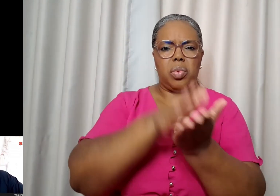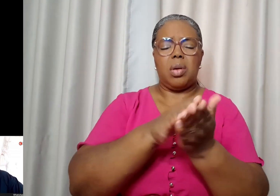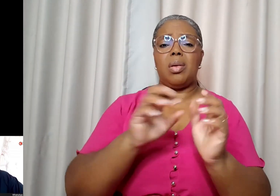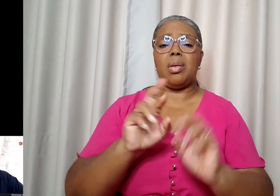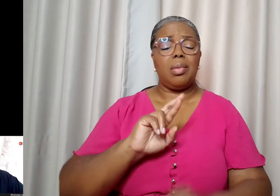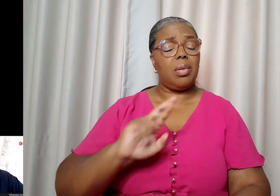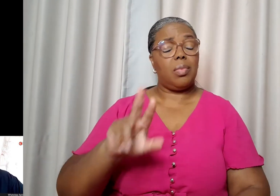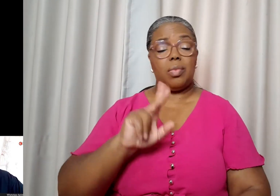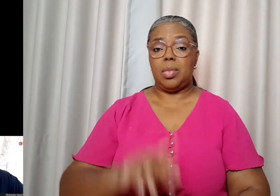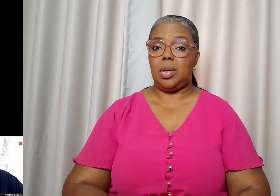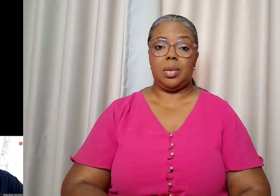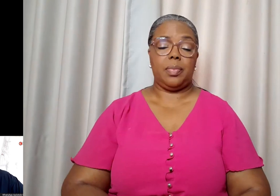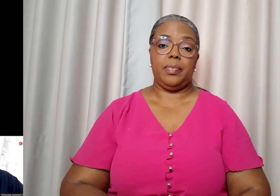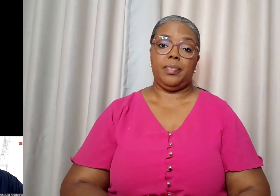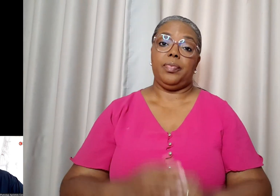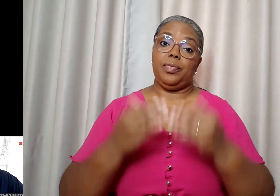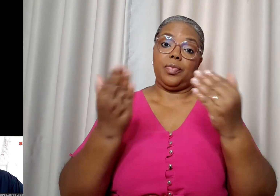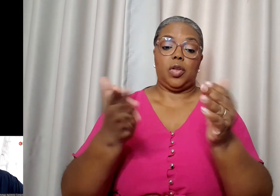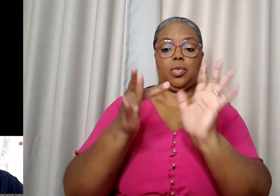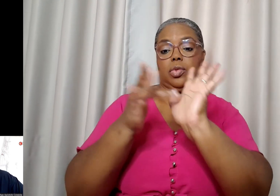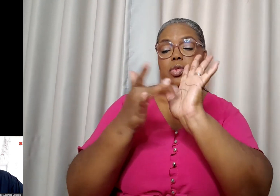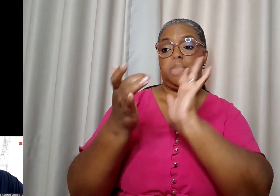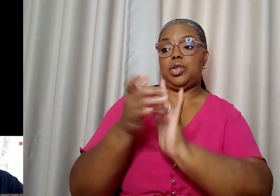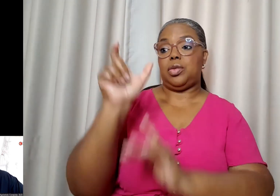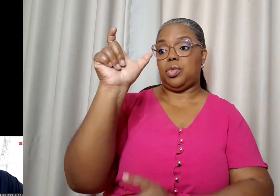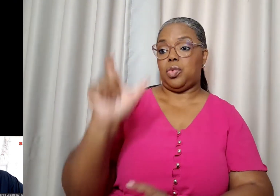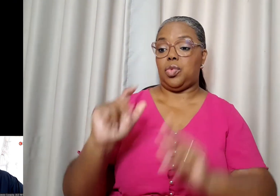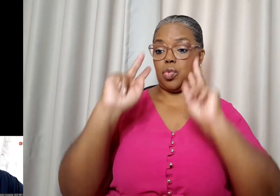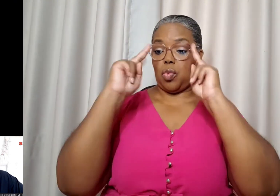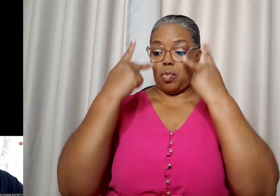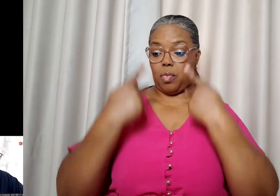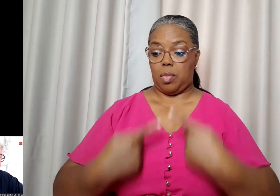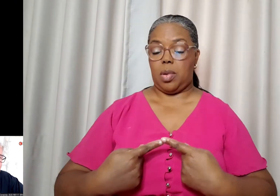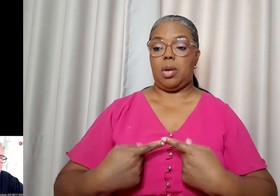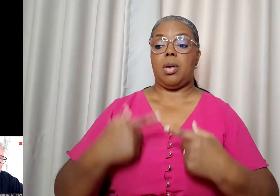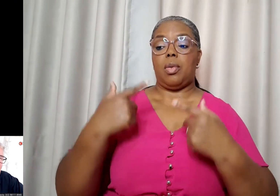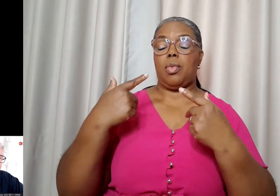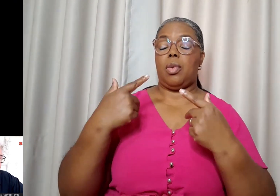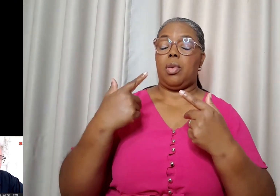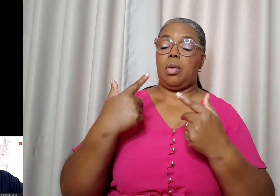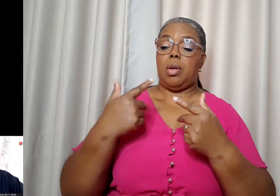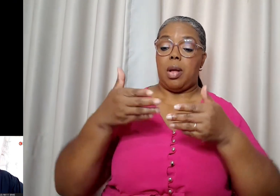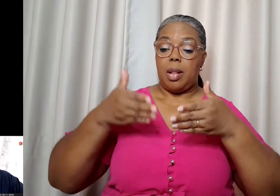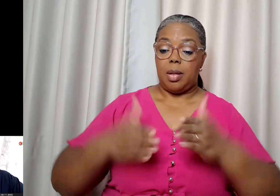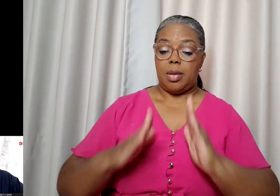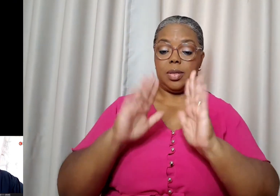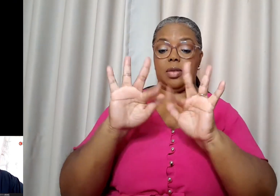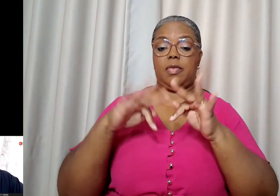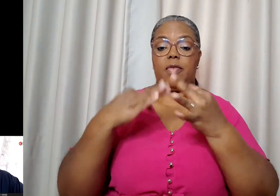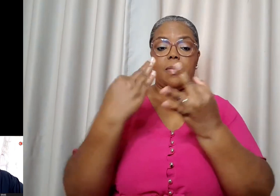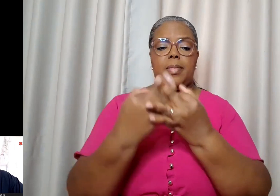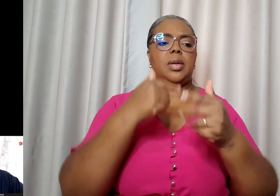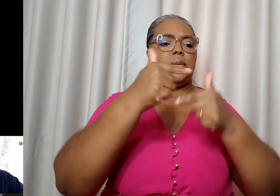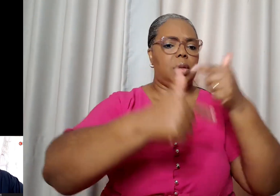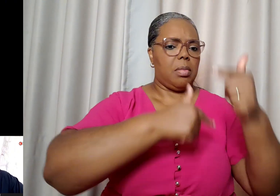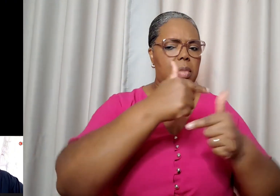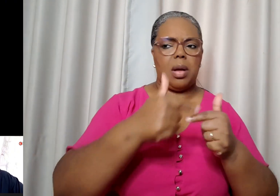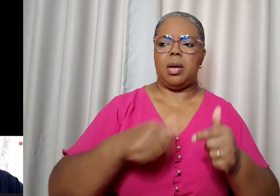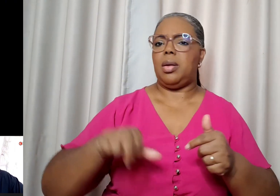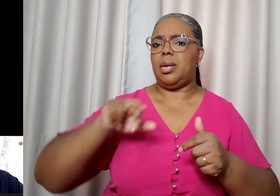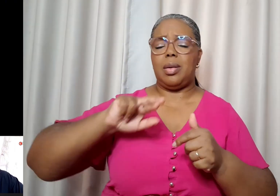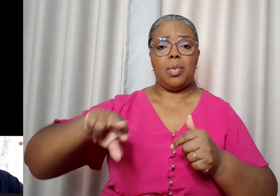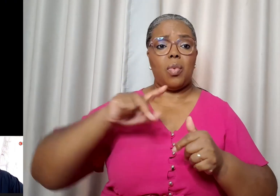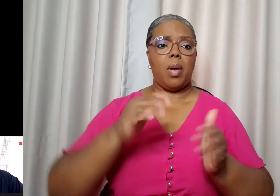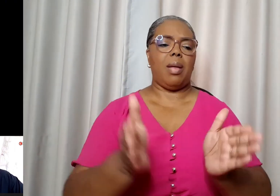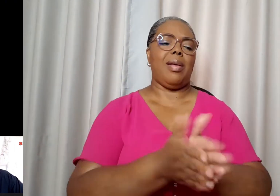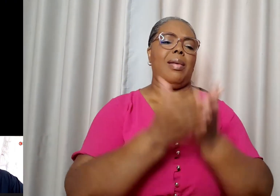humano, ele nasce numa família que trabalha e que não era aquela pobreza que tentam pôr, muito pelo